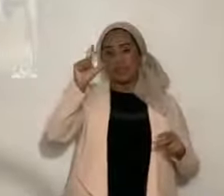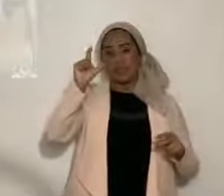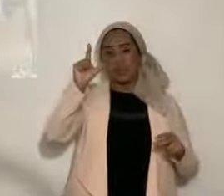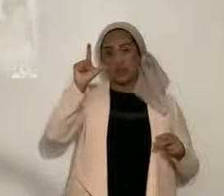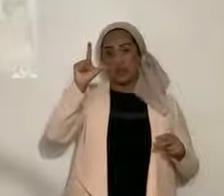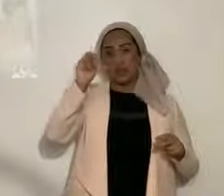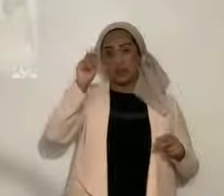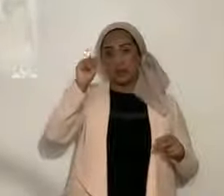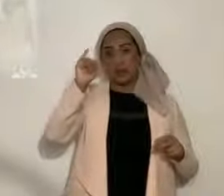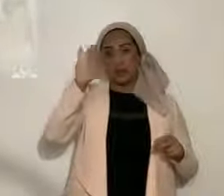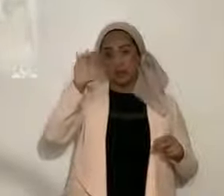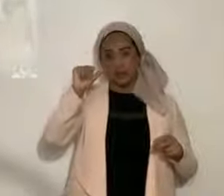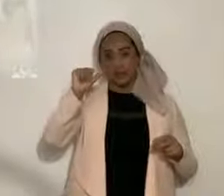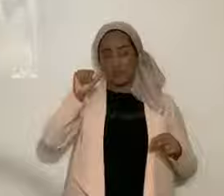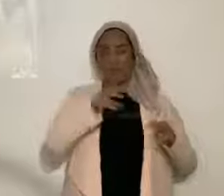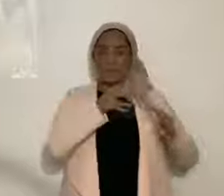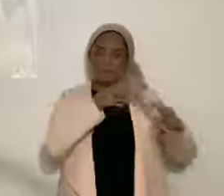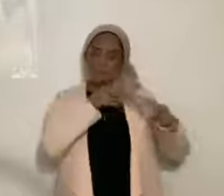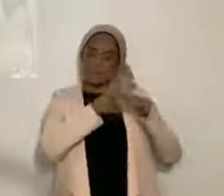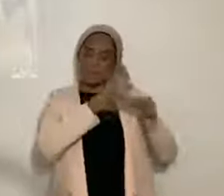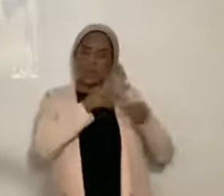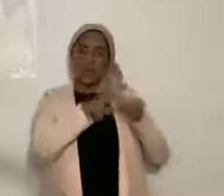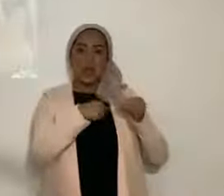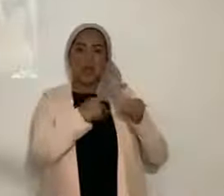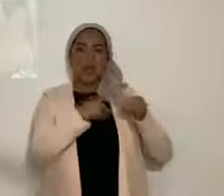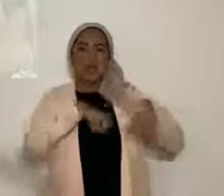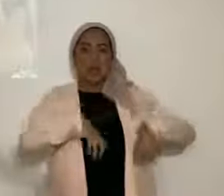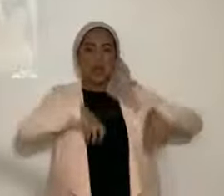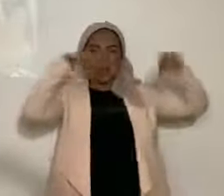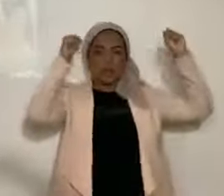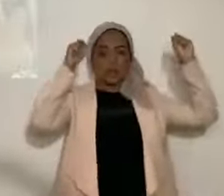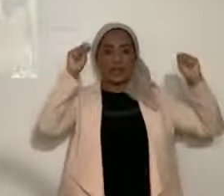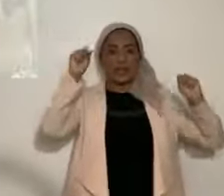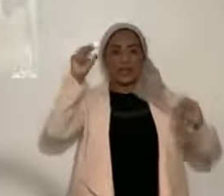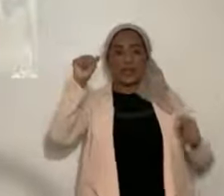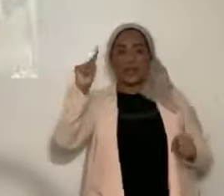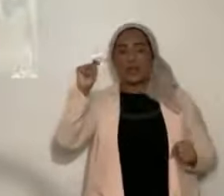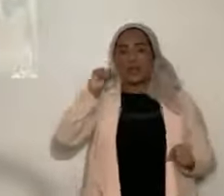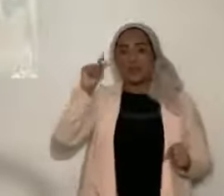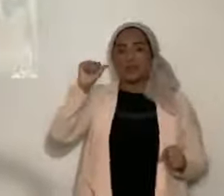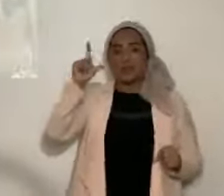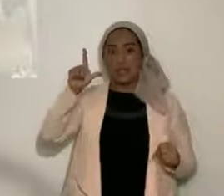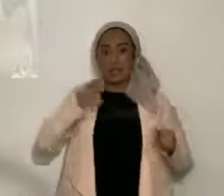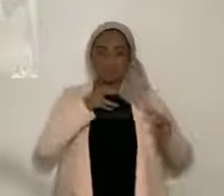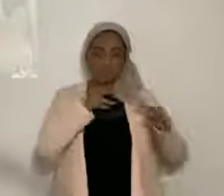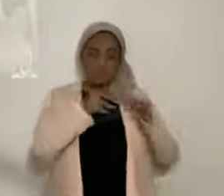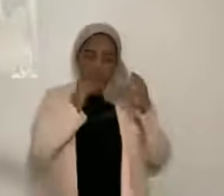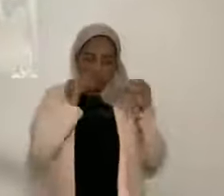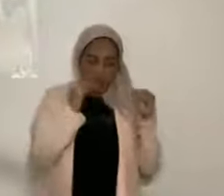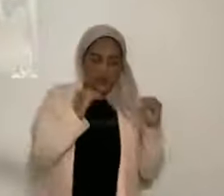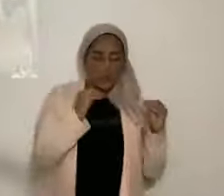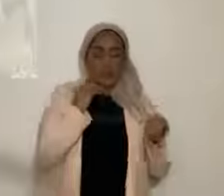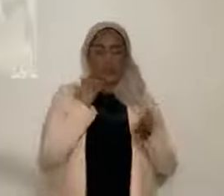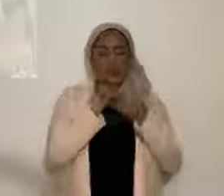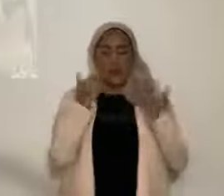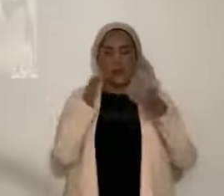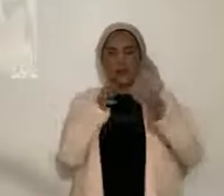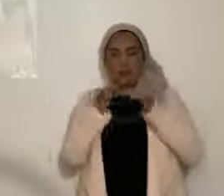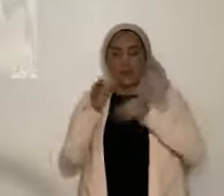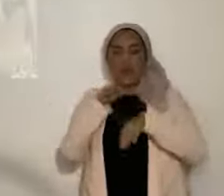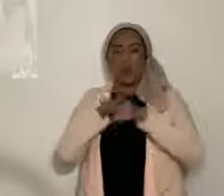él les había hablado del natsal, del jarpazo, del arrebato, y eso está descrito